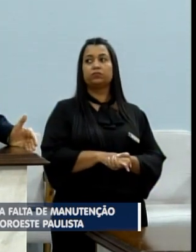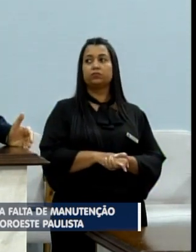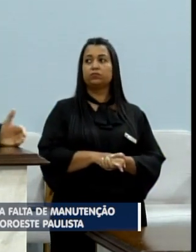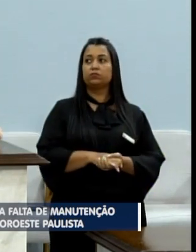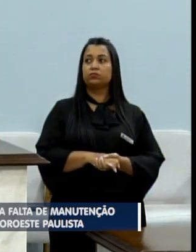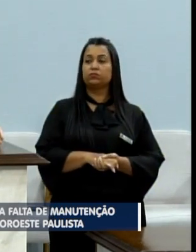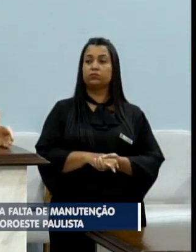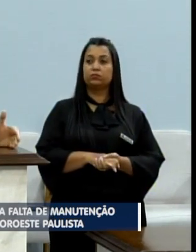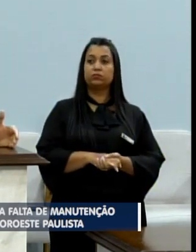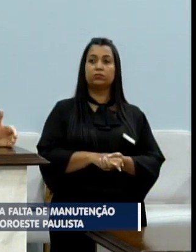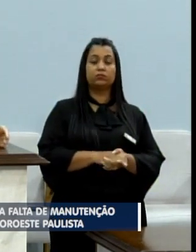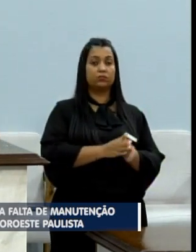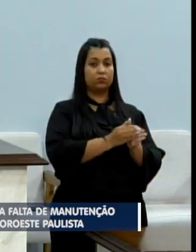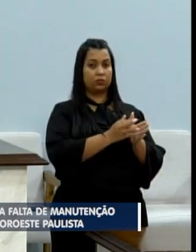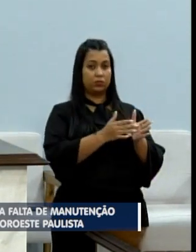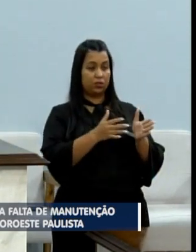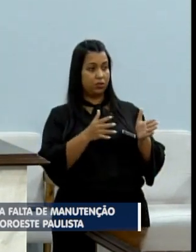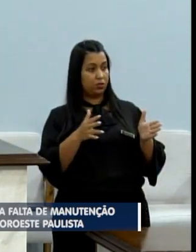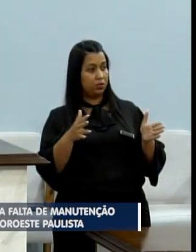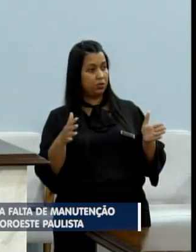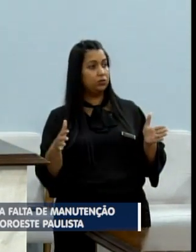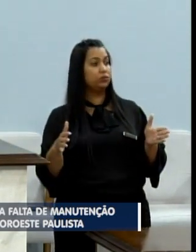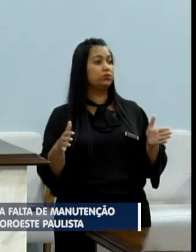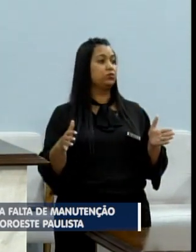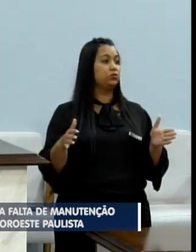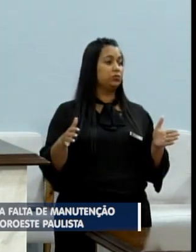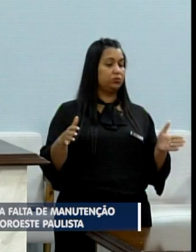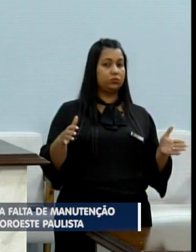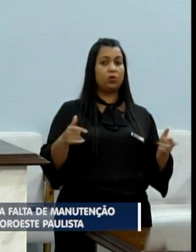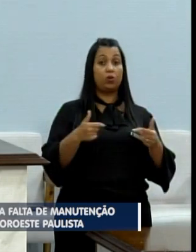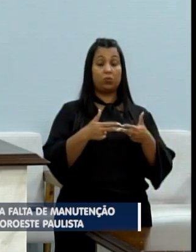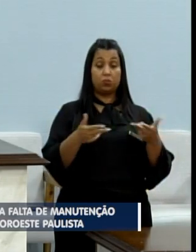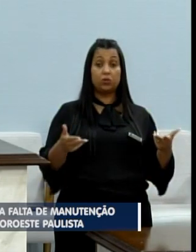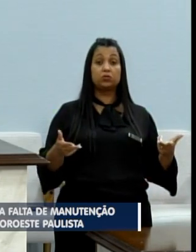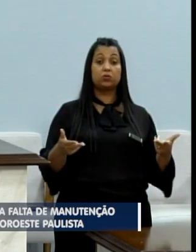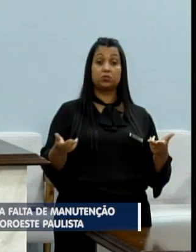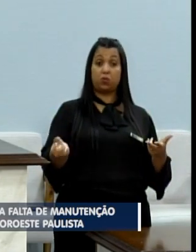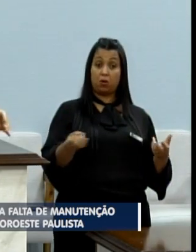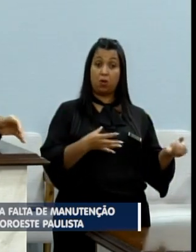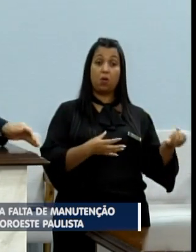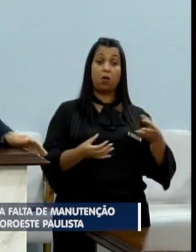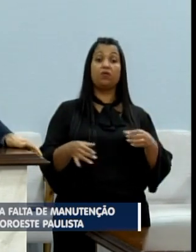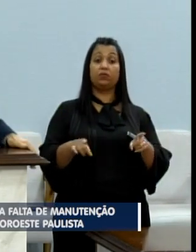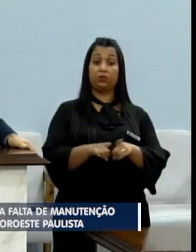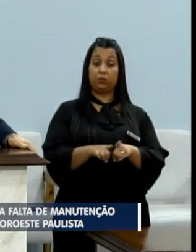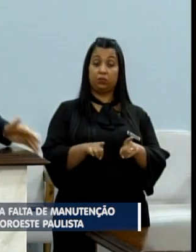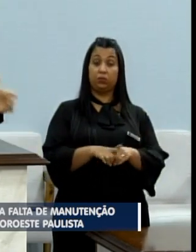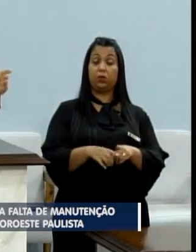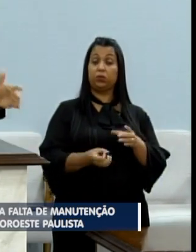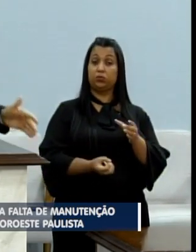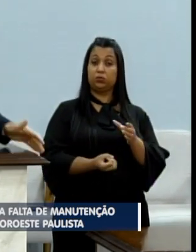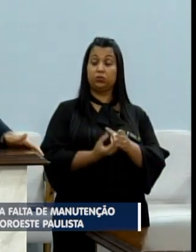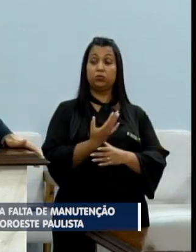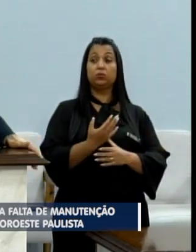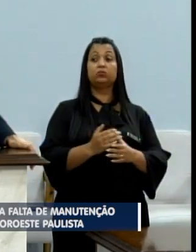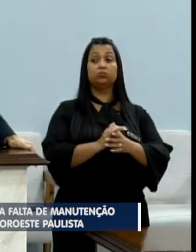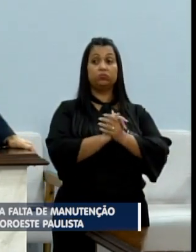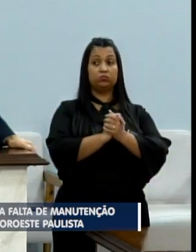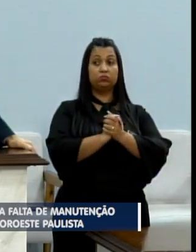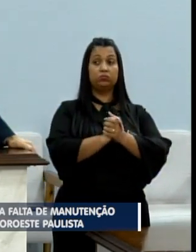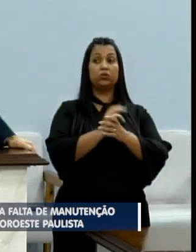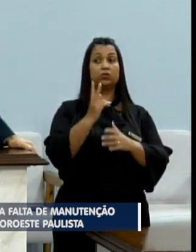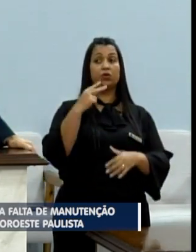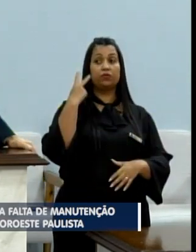Certamente, durante o processo, surgiram algumas questões novas também. Então, parabenizar o